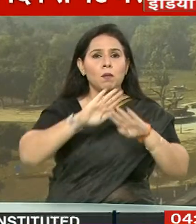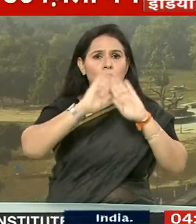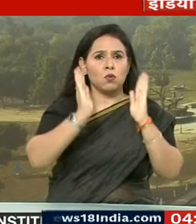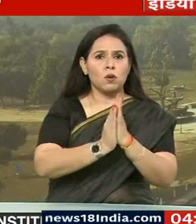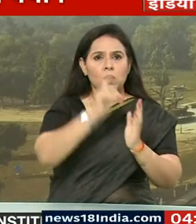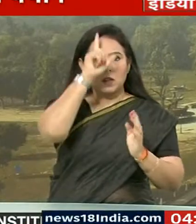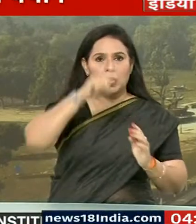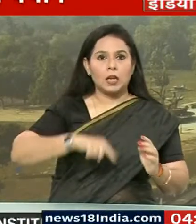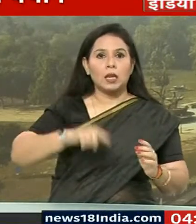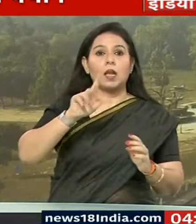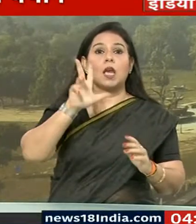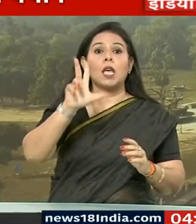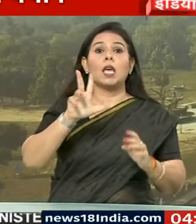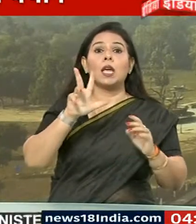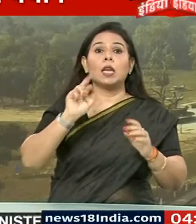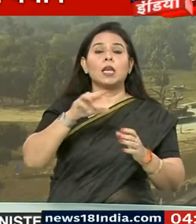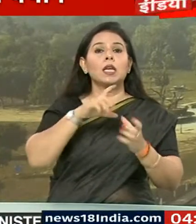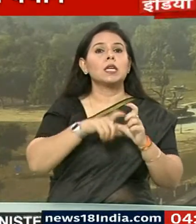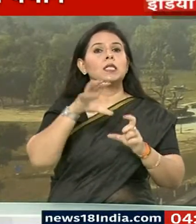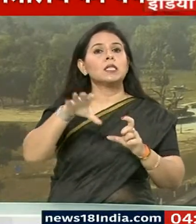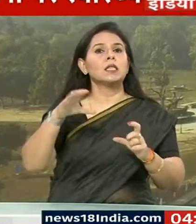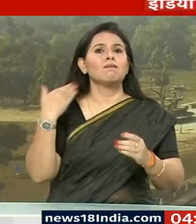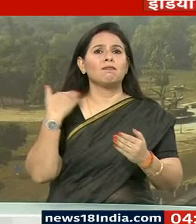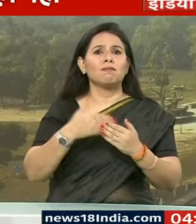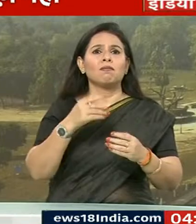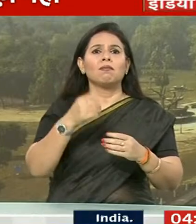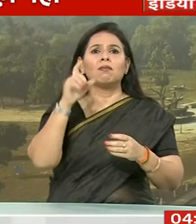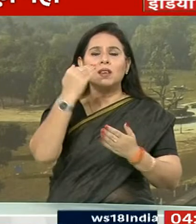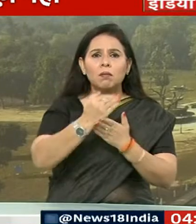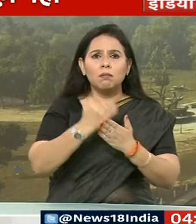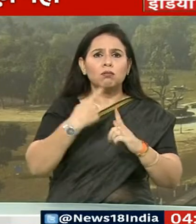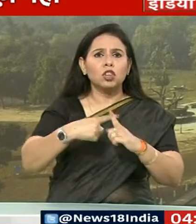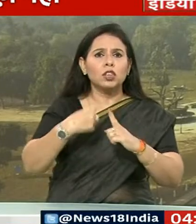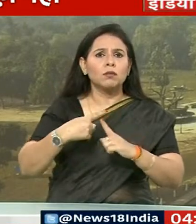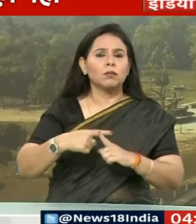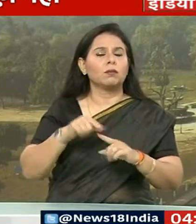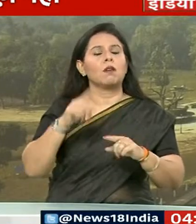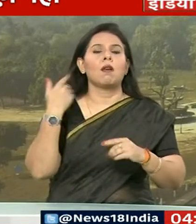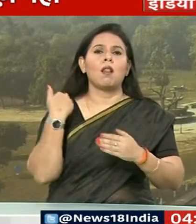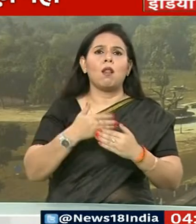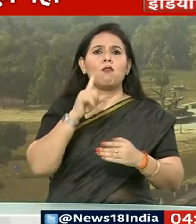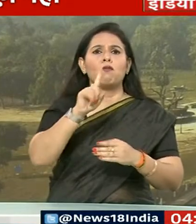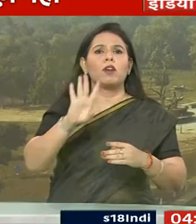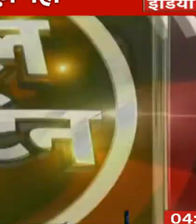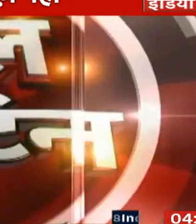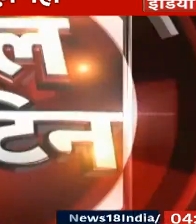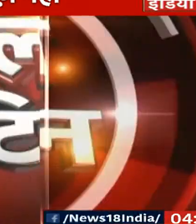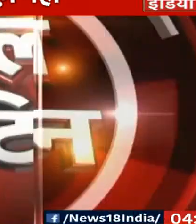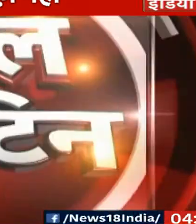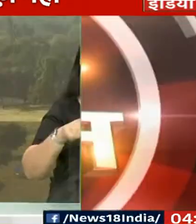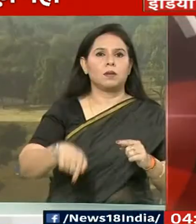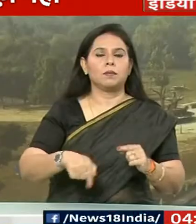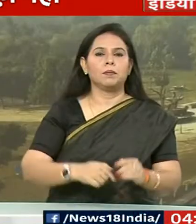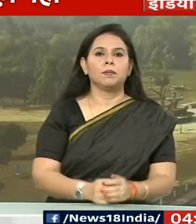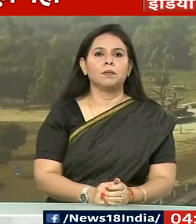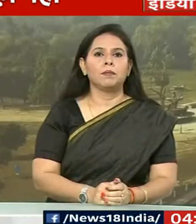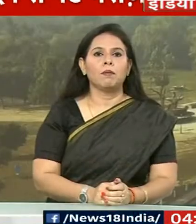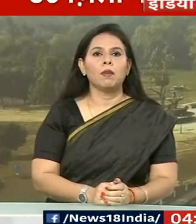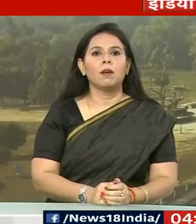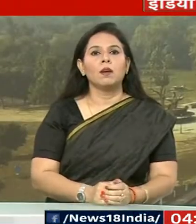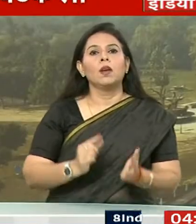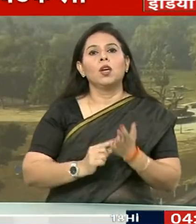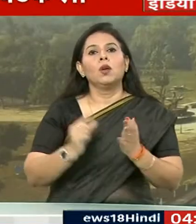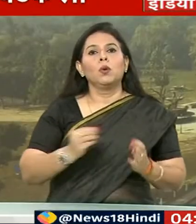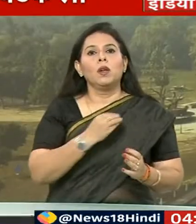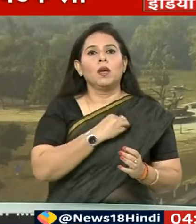टोटल 80 डिस्ट्रिक्ट्स ऐसे हैं जहां इससे पहले केस आए थे, लेकिन पिछले 14 दिनों से वहां पर कोई केस नहीं आया है. Union